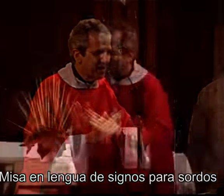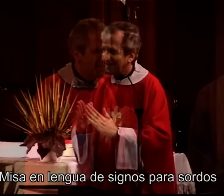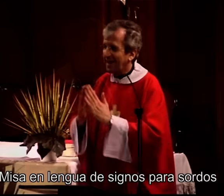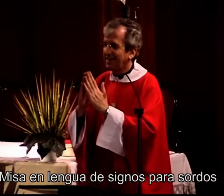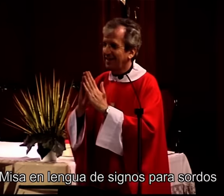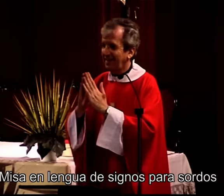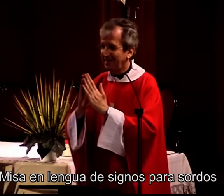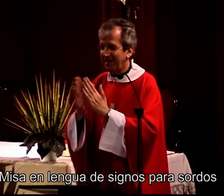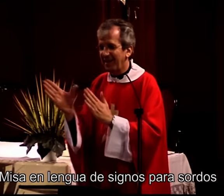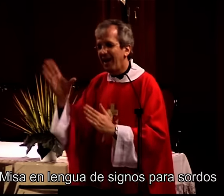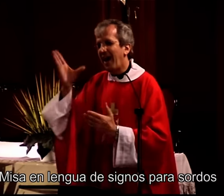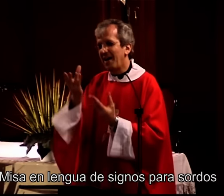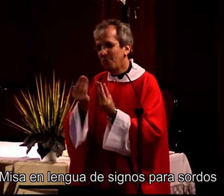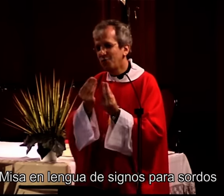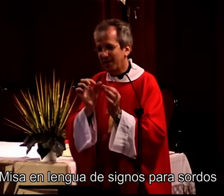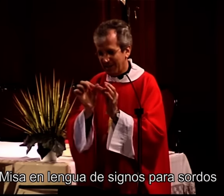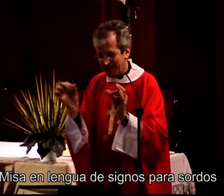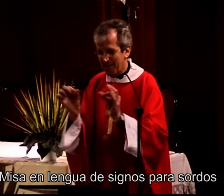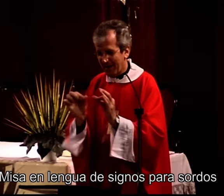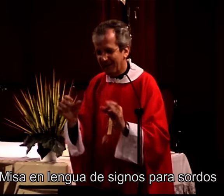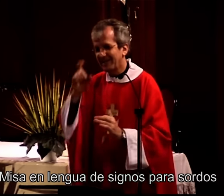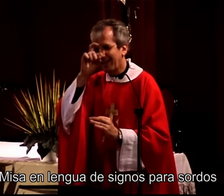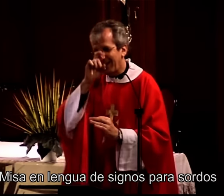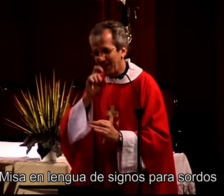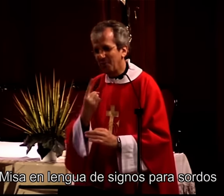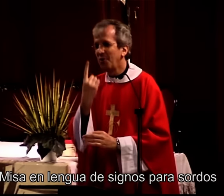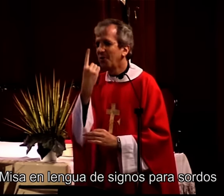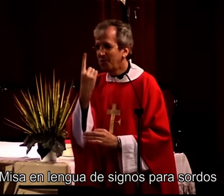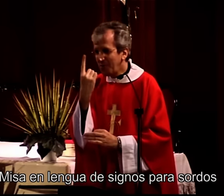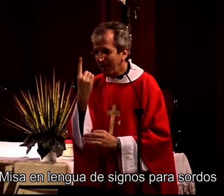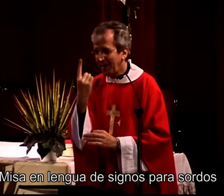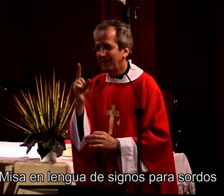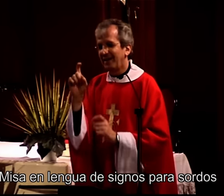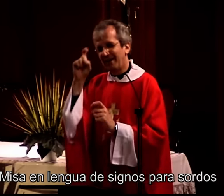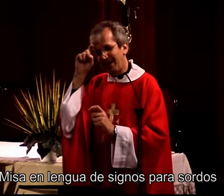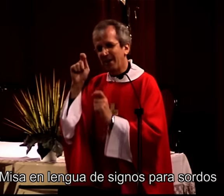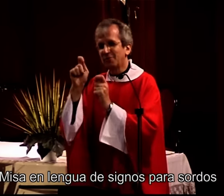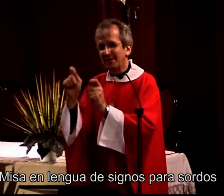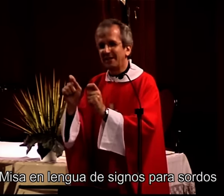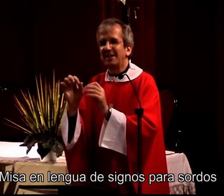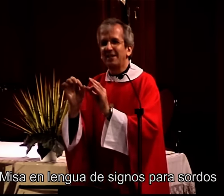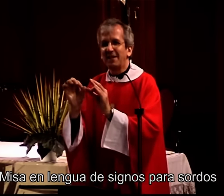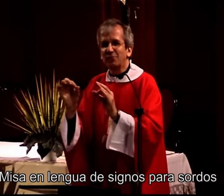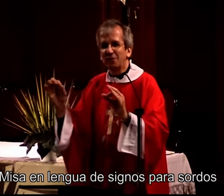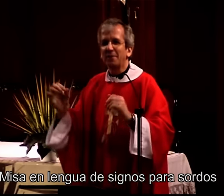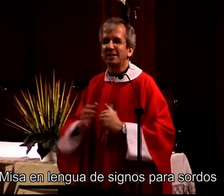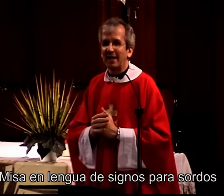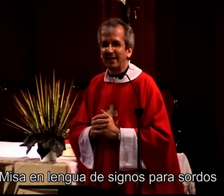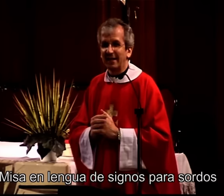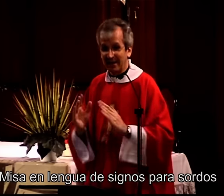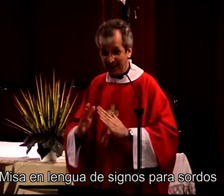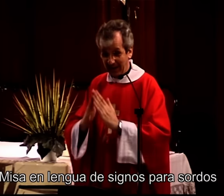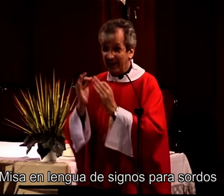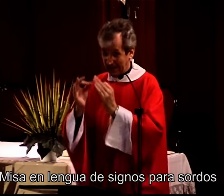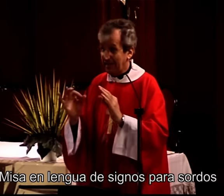Semana Santa, es decir, hay muchas semanas cada año, y una le damos el nombre de